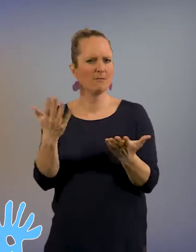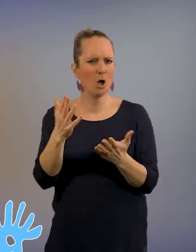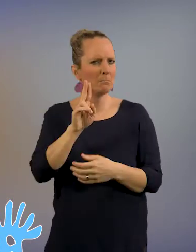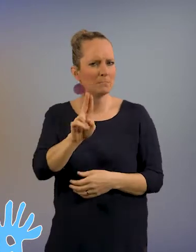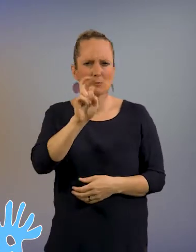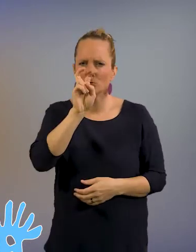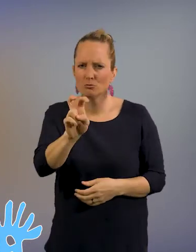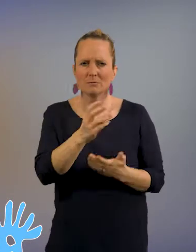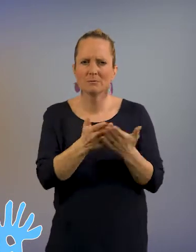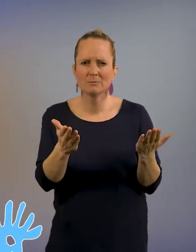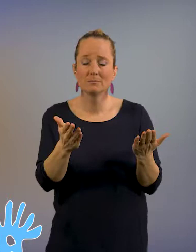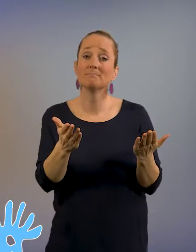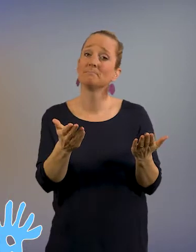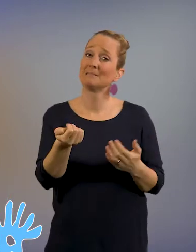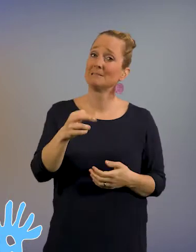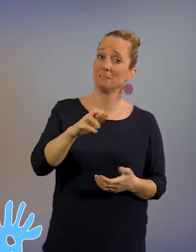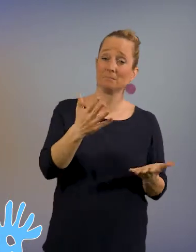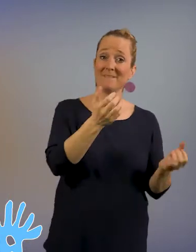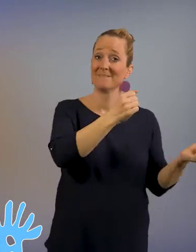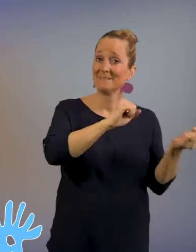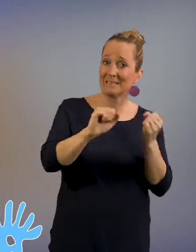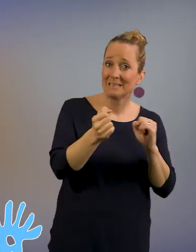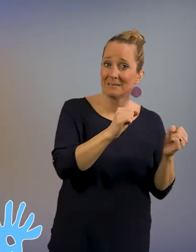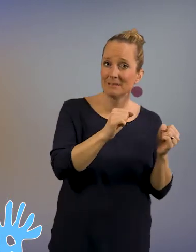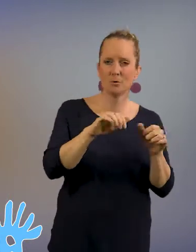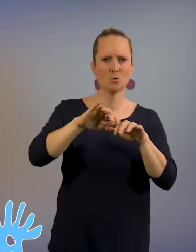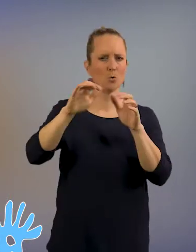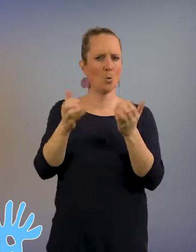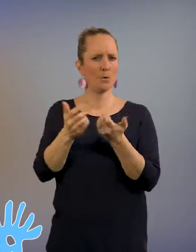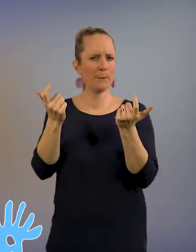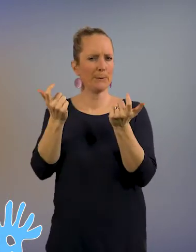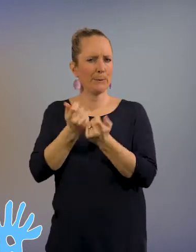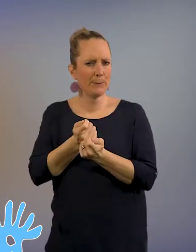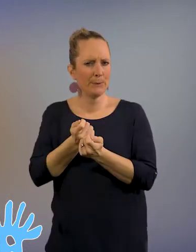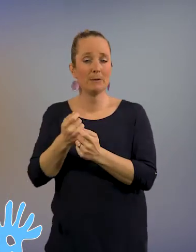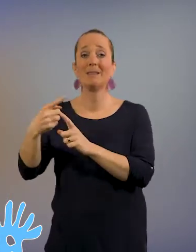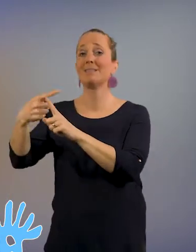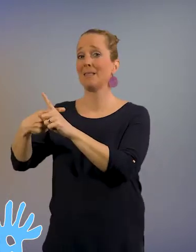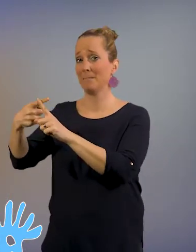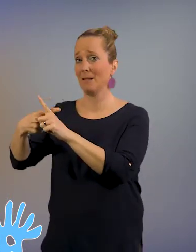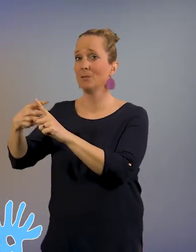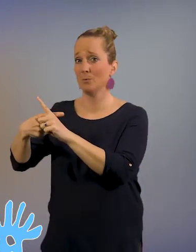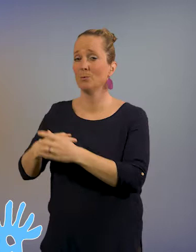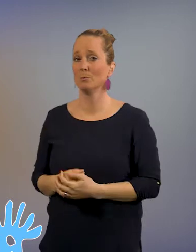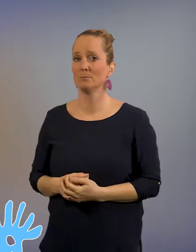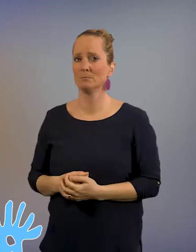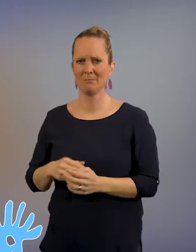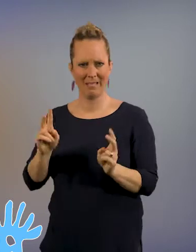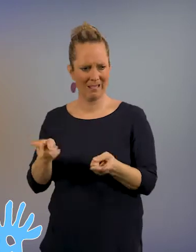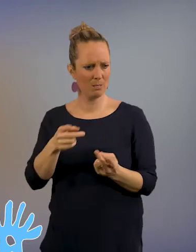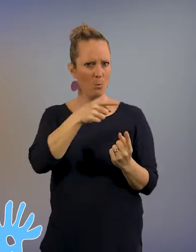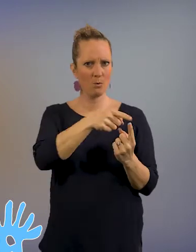Landskapsfotografi är en genre med lång tradition inom mediet, men Rosario López väljer ofta att skildra det som inte omedelbart syns